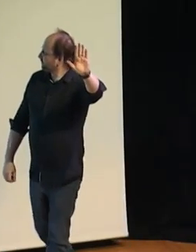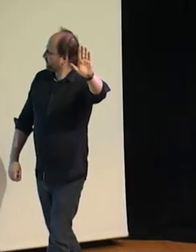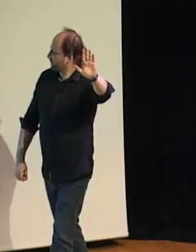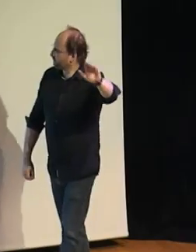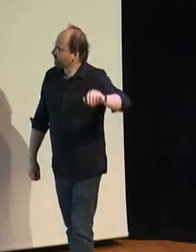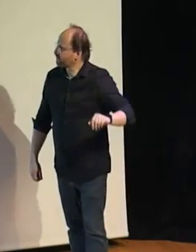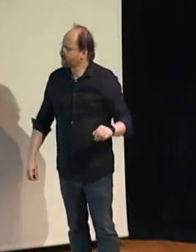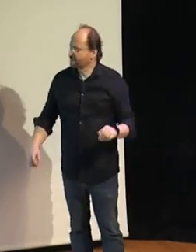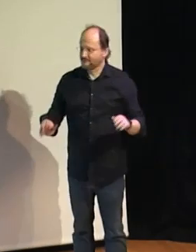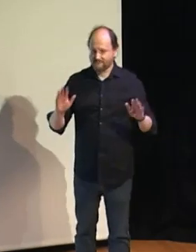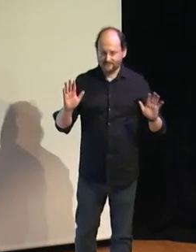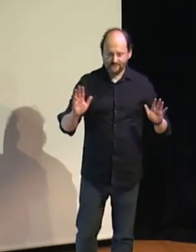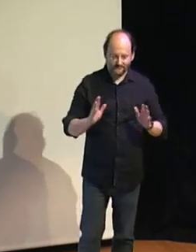Stop.